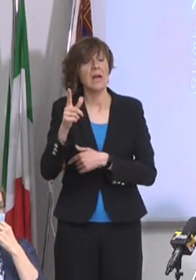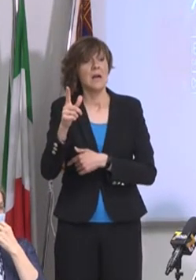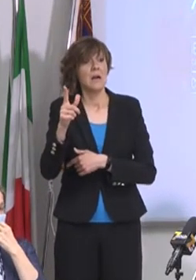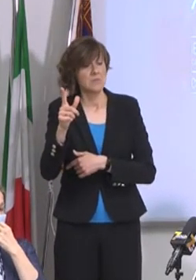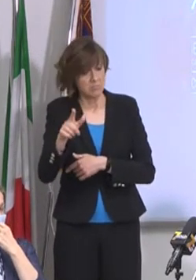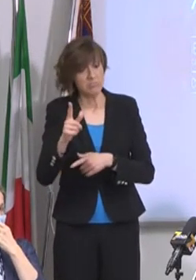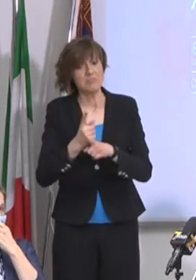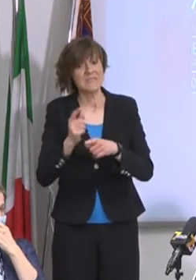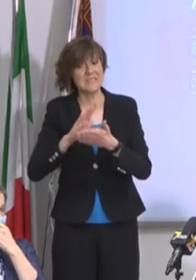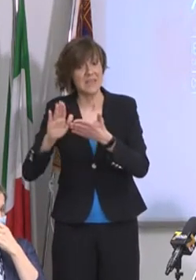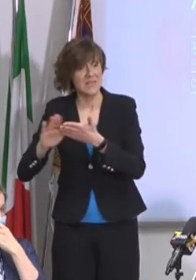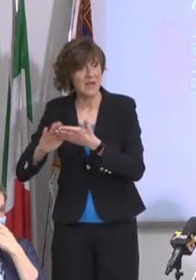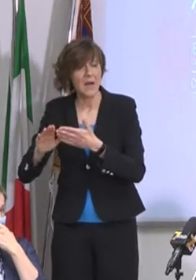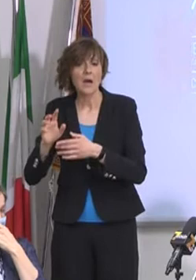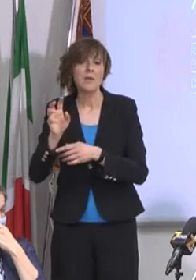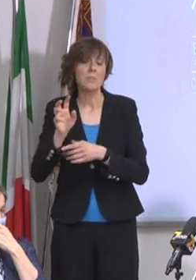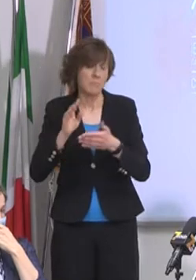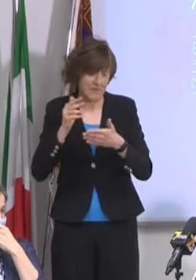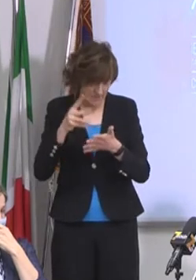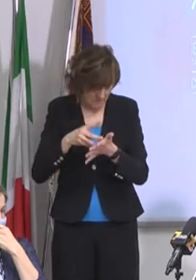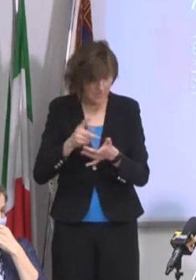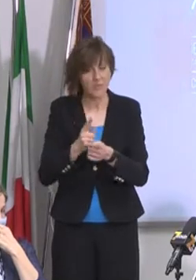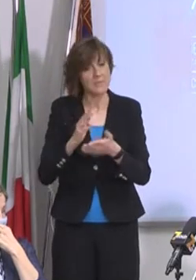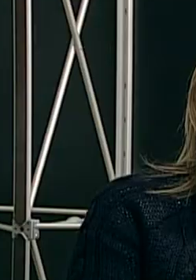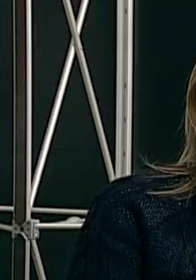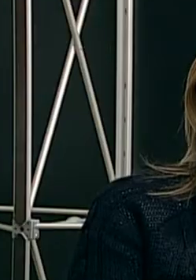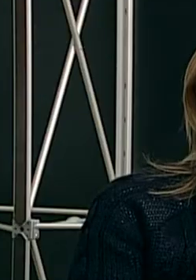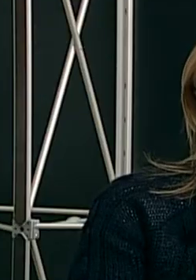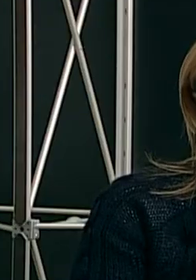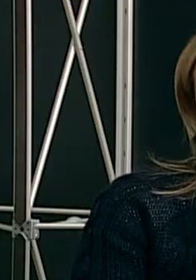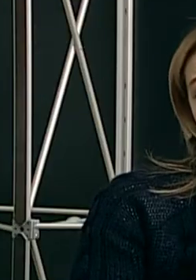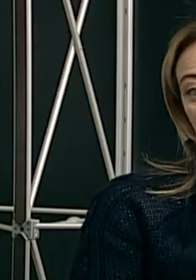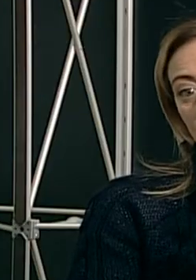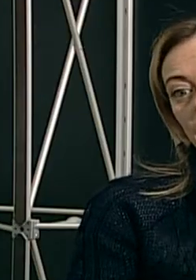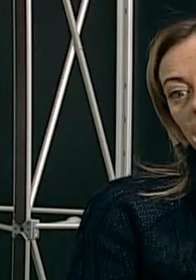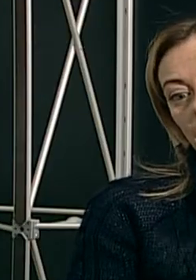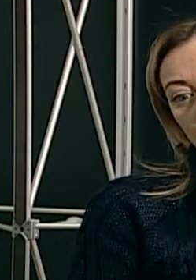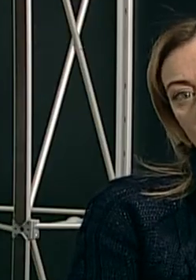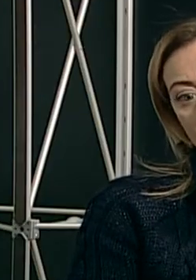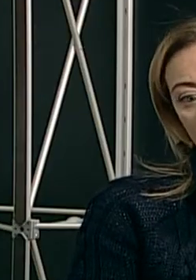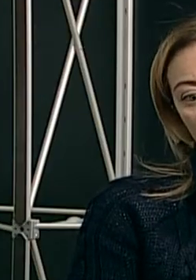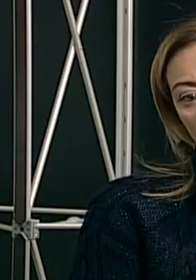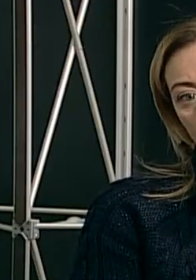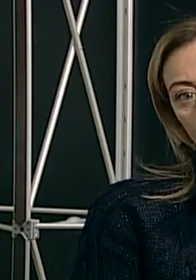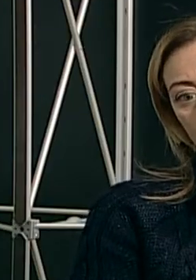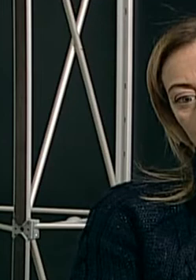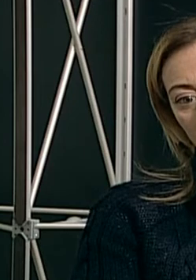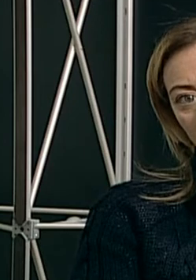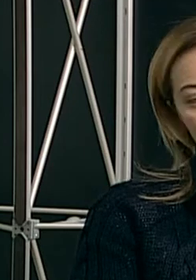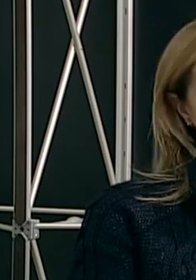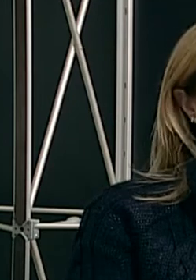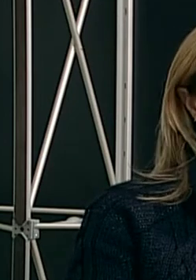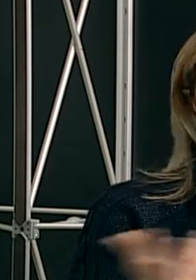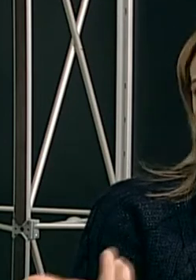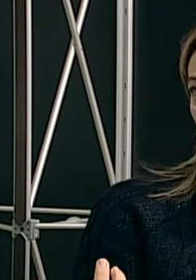questo è il programma che immagino si possa mettere in piedi il capitolo giorgia meloni che provocatoriamente questa mattina ha espresso la